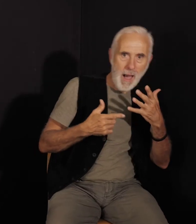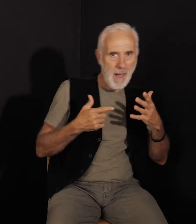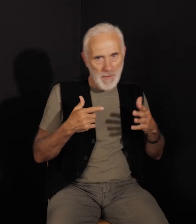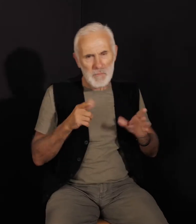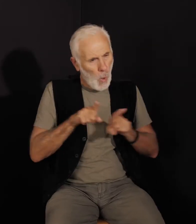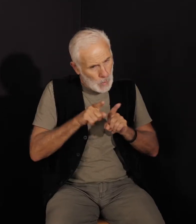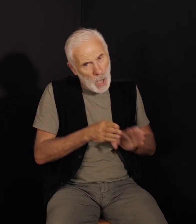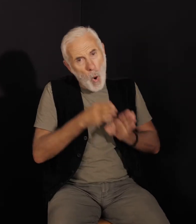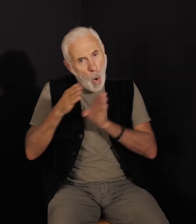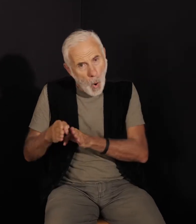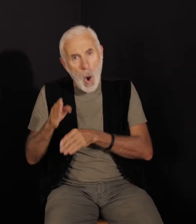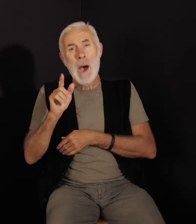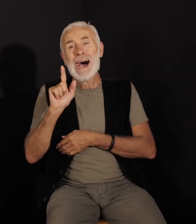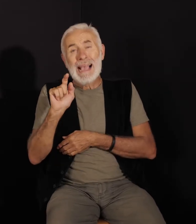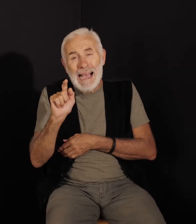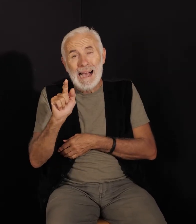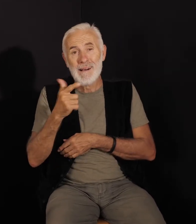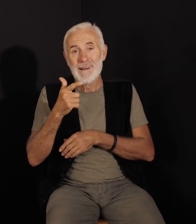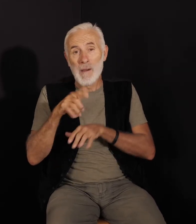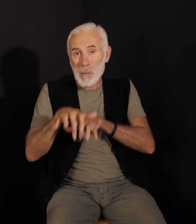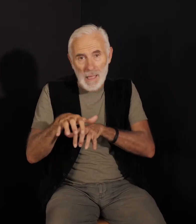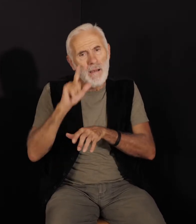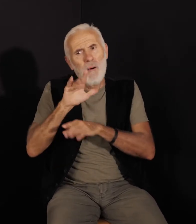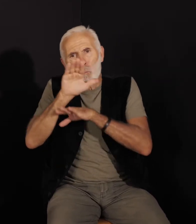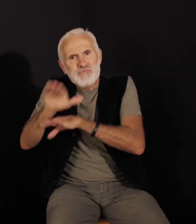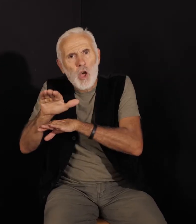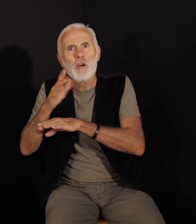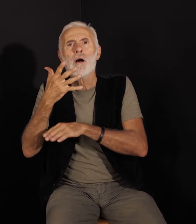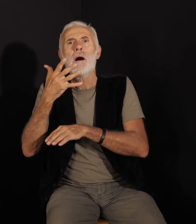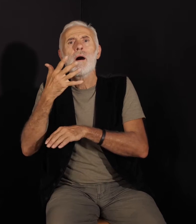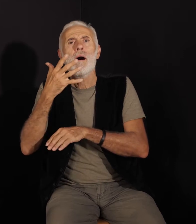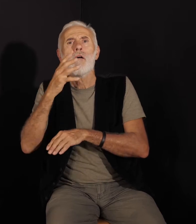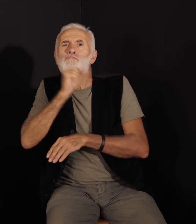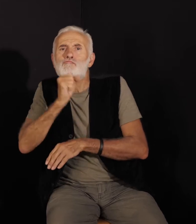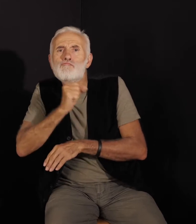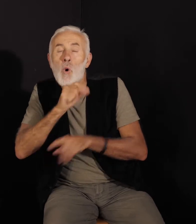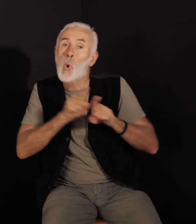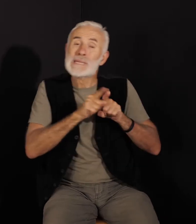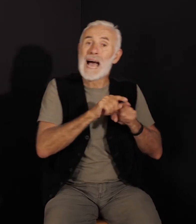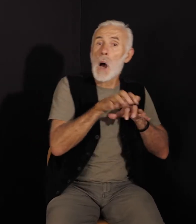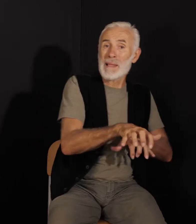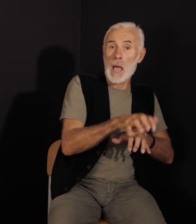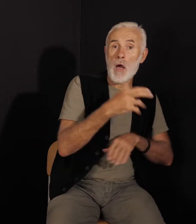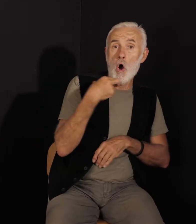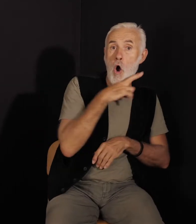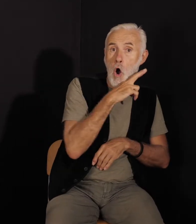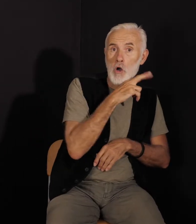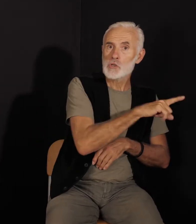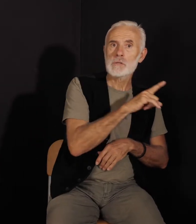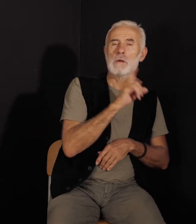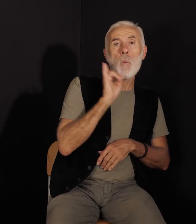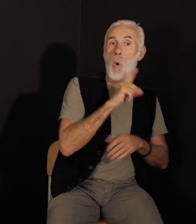Grey Panthers qui défendaient le droit des personnes âgées, ou les Pink Panthers qui défendaient les droits des